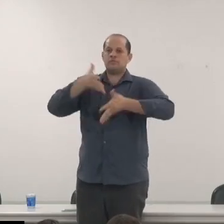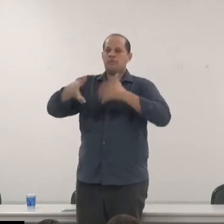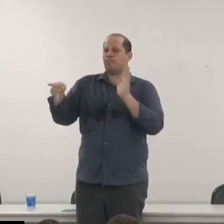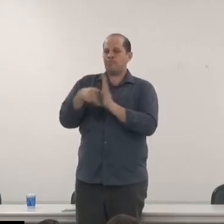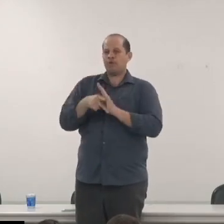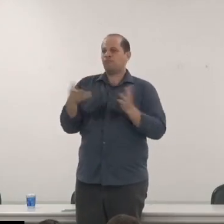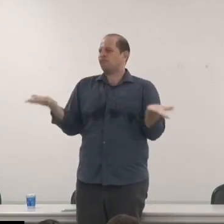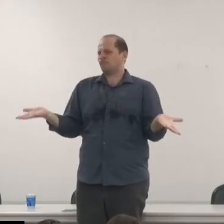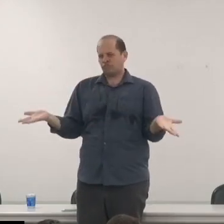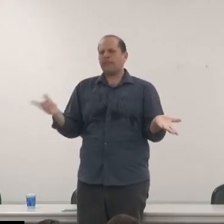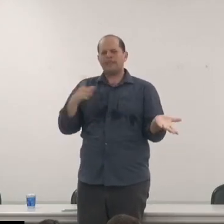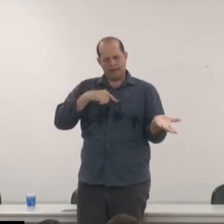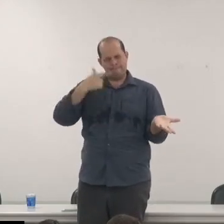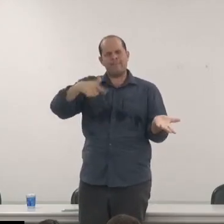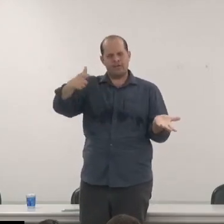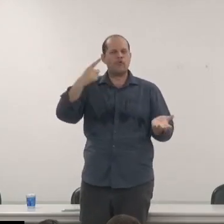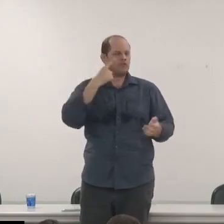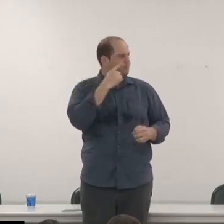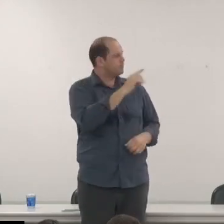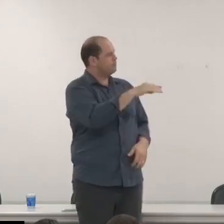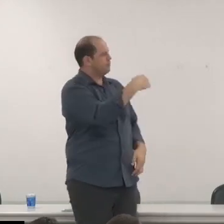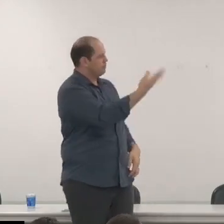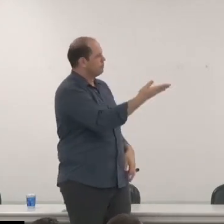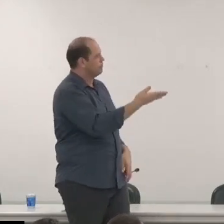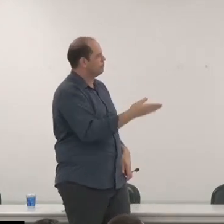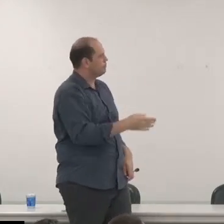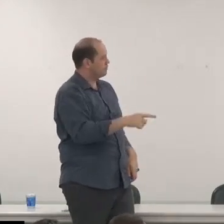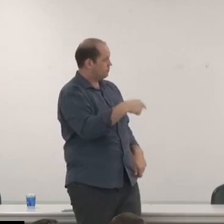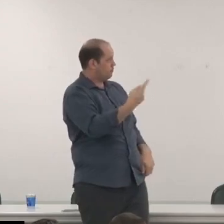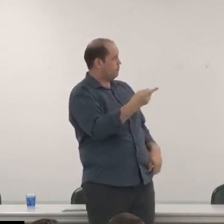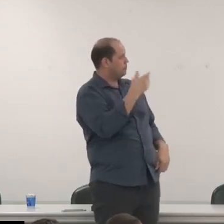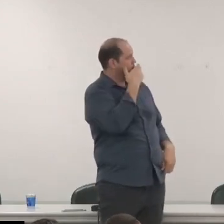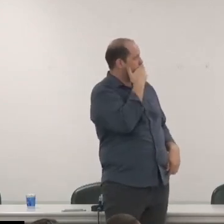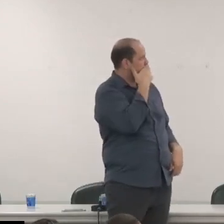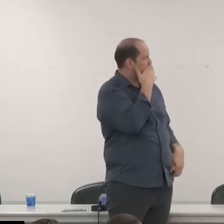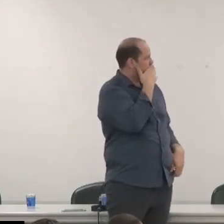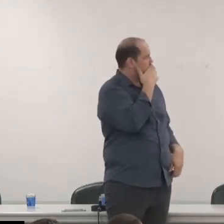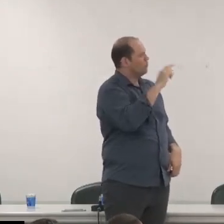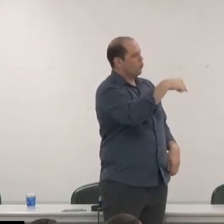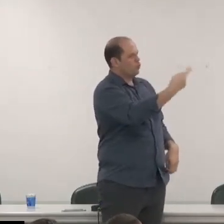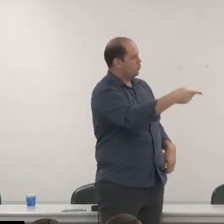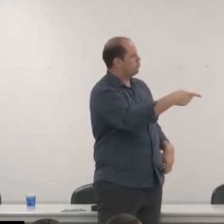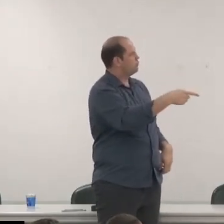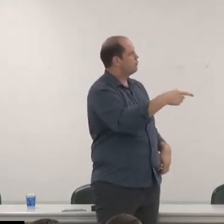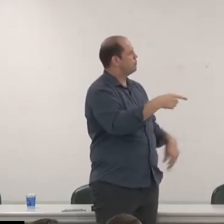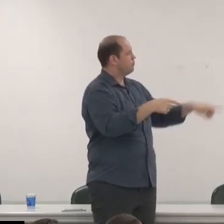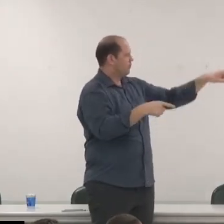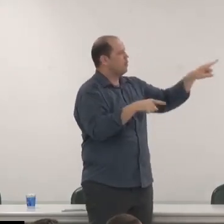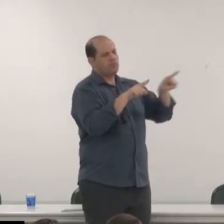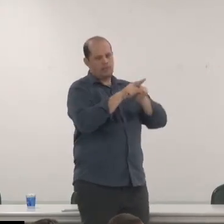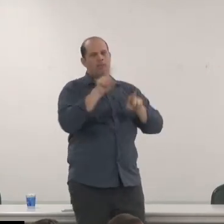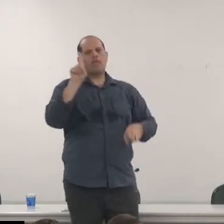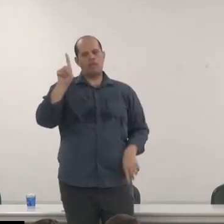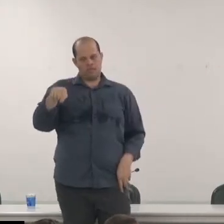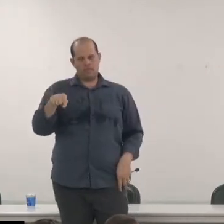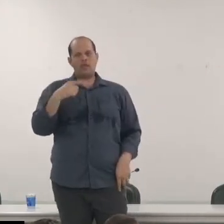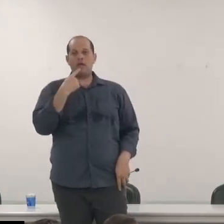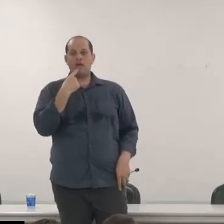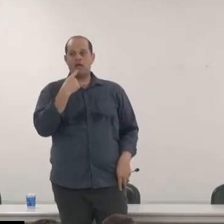Está marcado nesse empréstimo que vem do só, que se inspira, então, na língua falada, no português. Pode ir para o próximo slide, por favor. Aqui